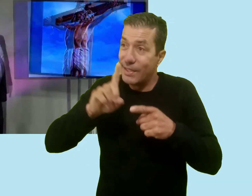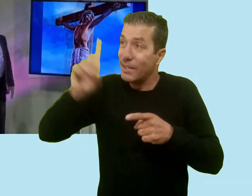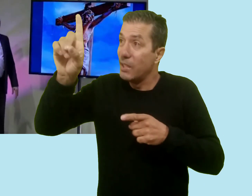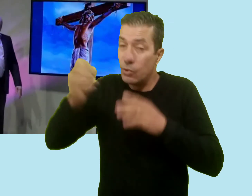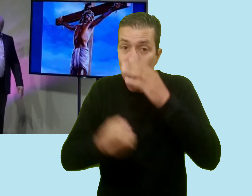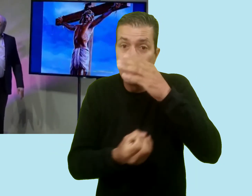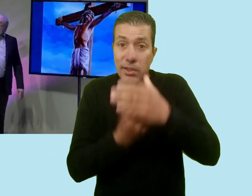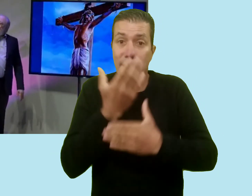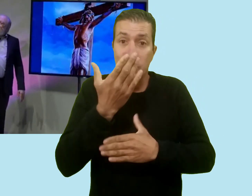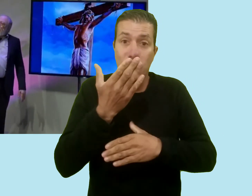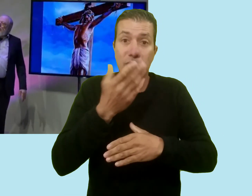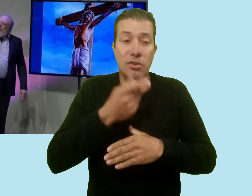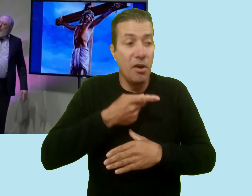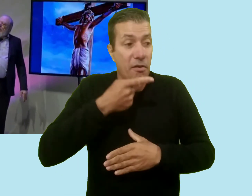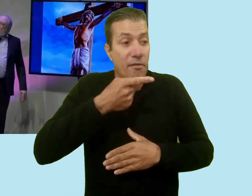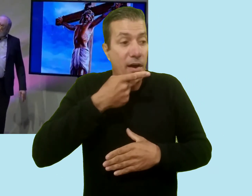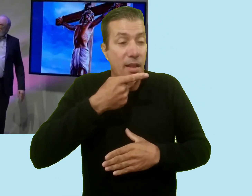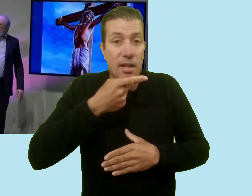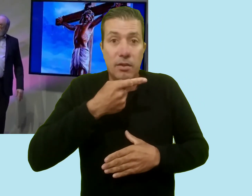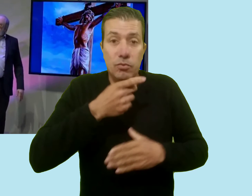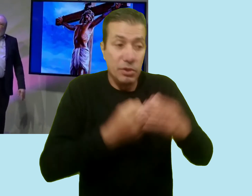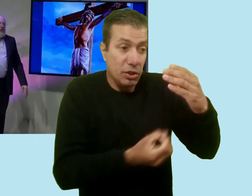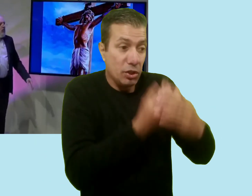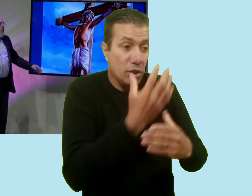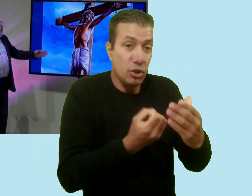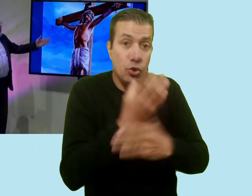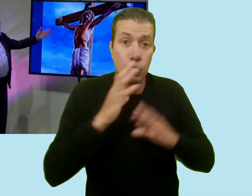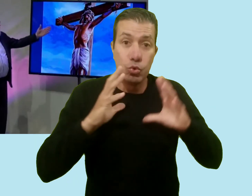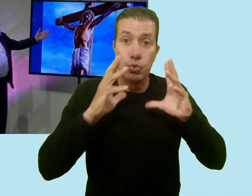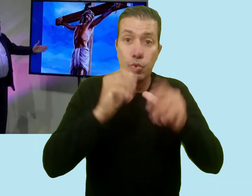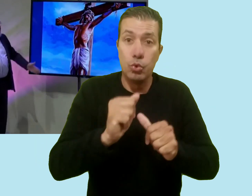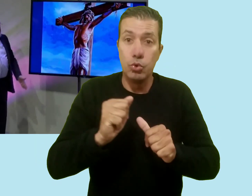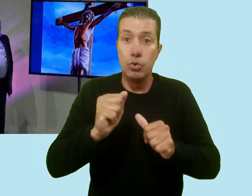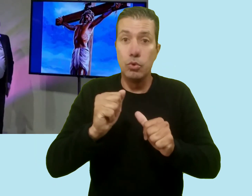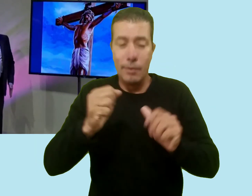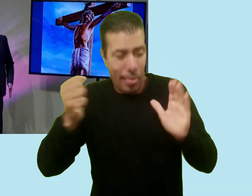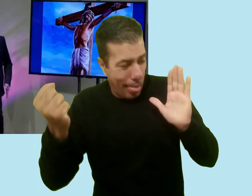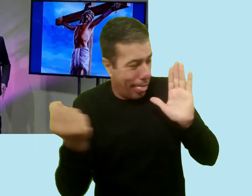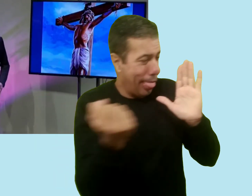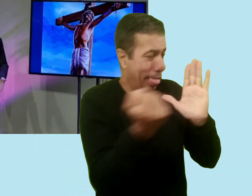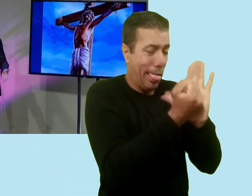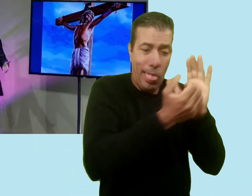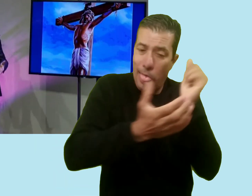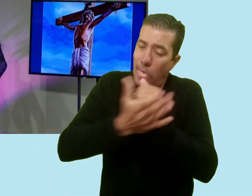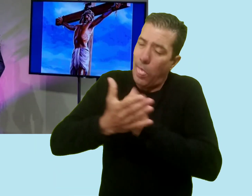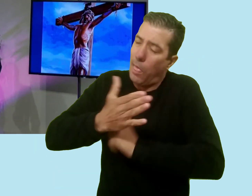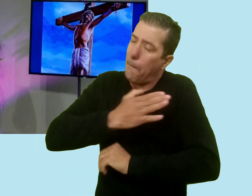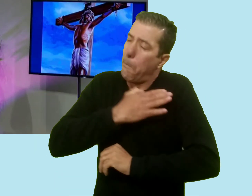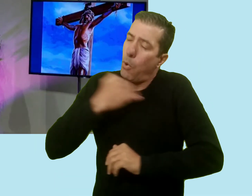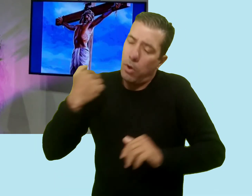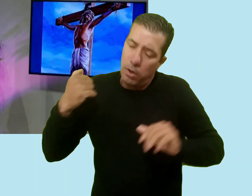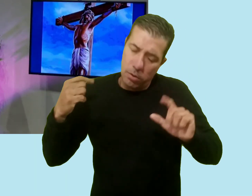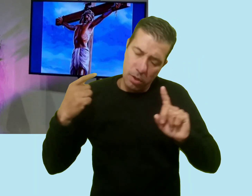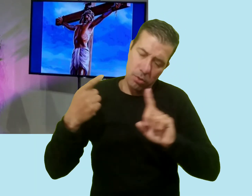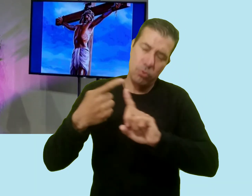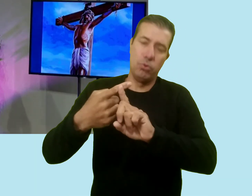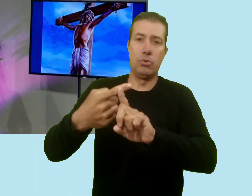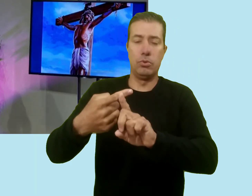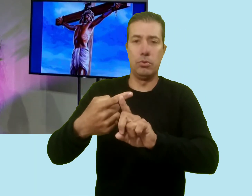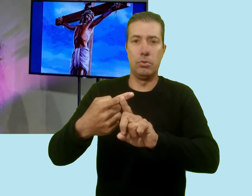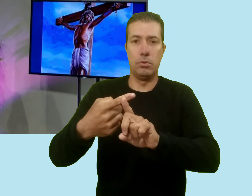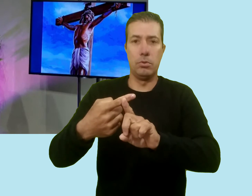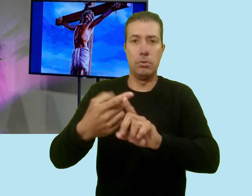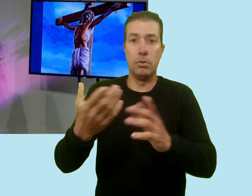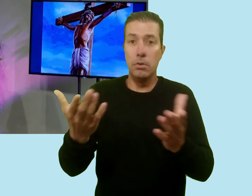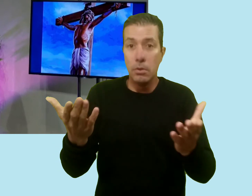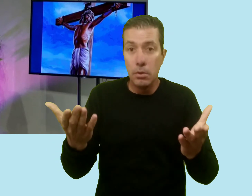porque Deus, o Criador, que só falando fez tudo, morreu numa cruz. Por quê? Que história é